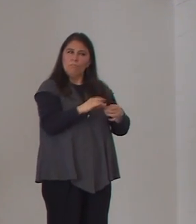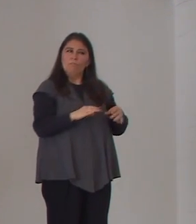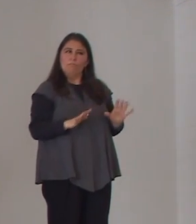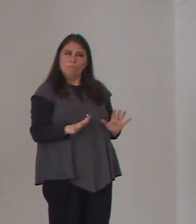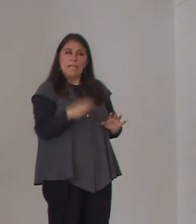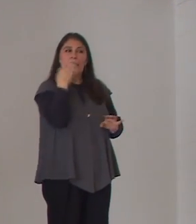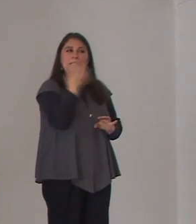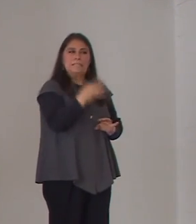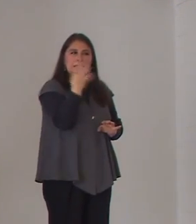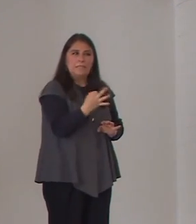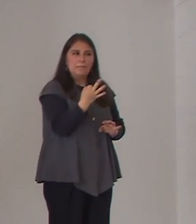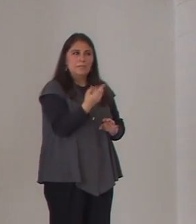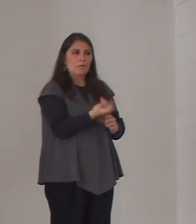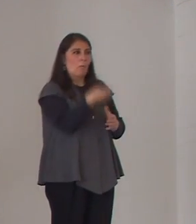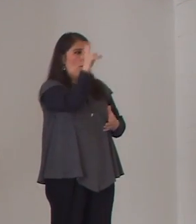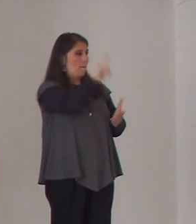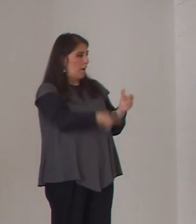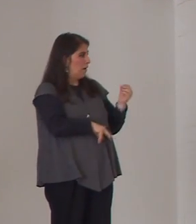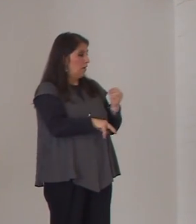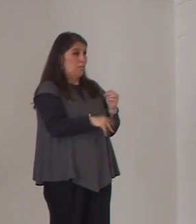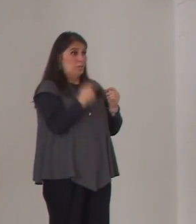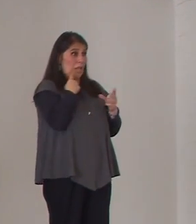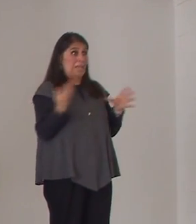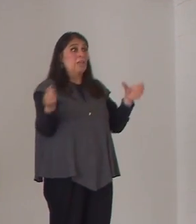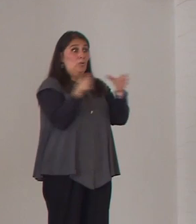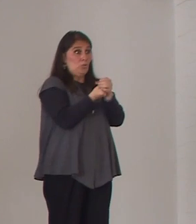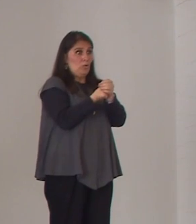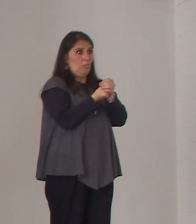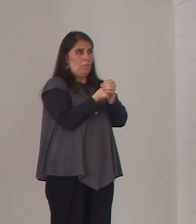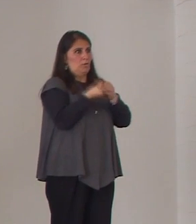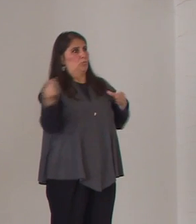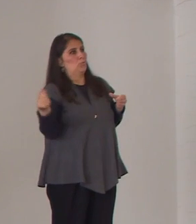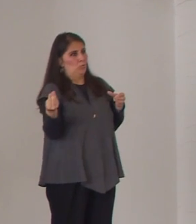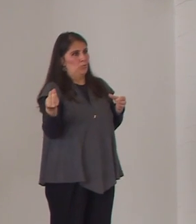con el par binario exclusión, ¿no?